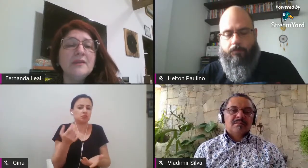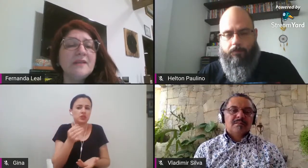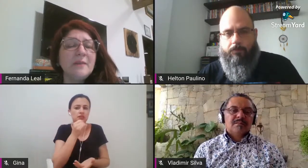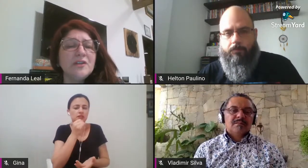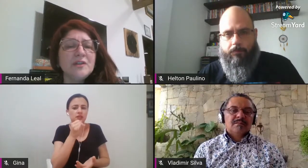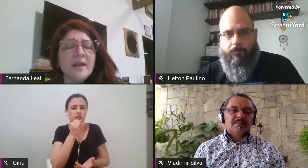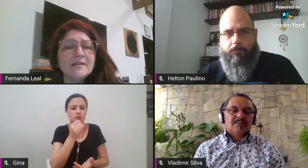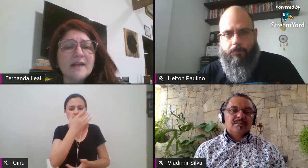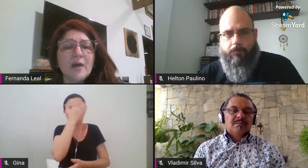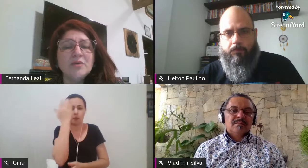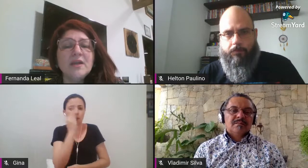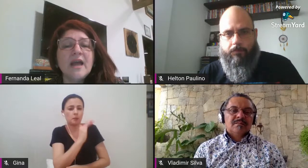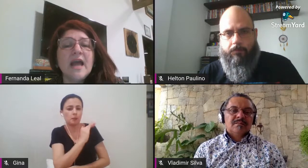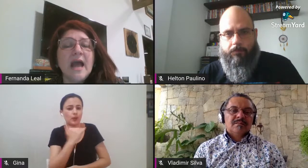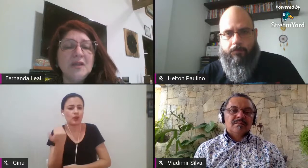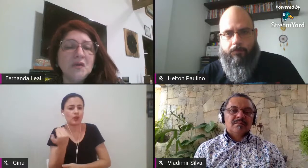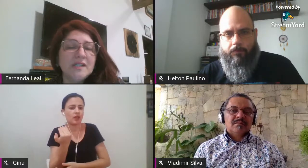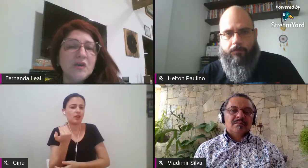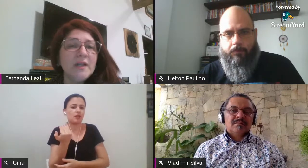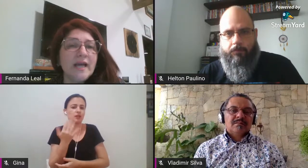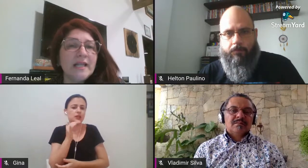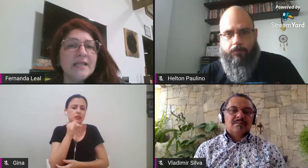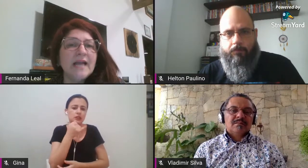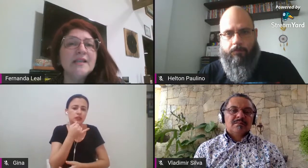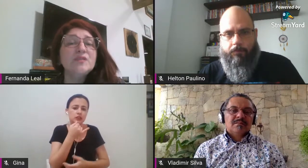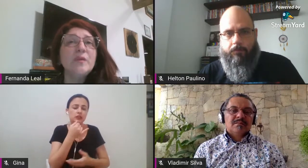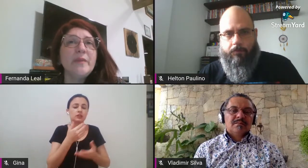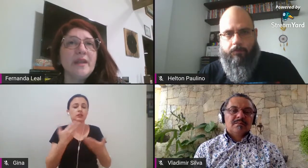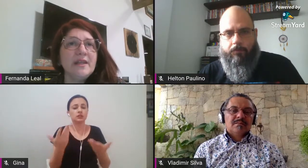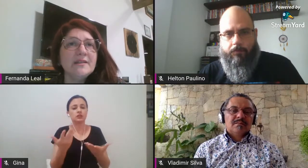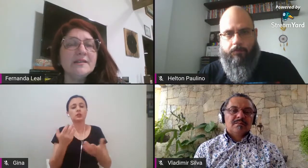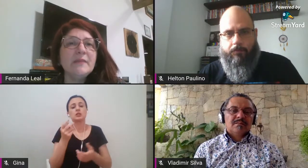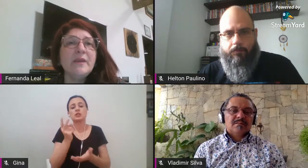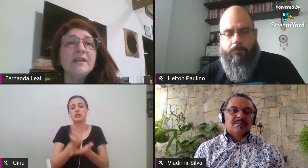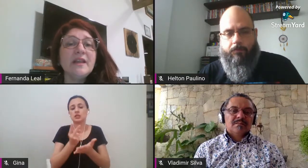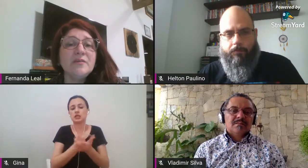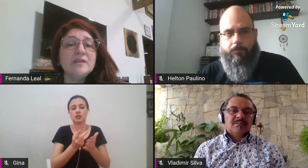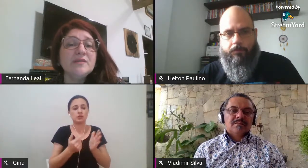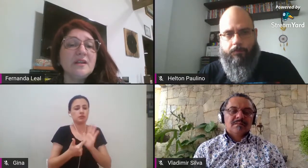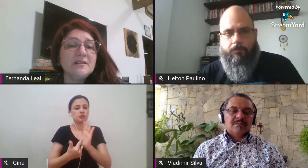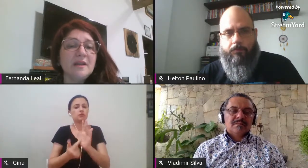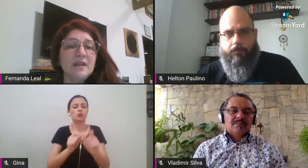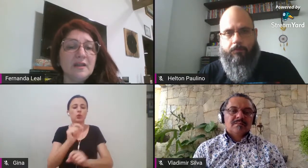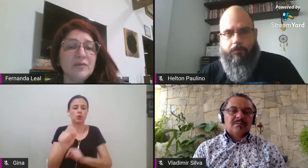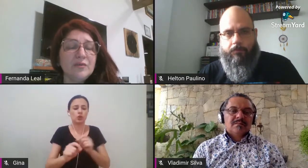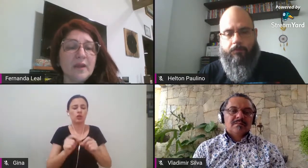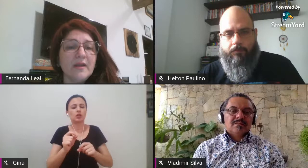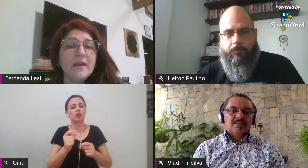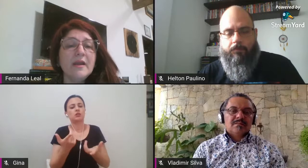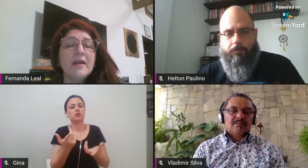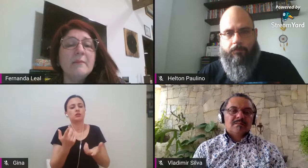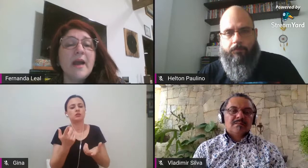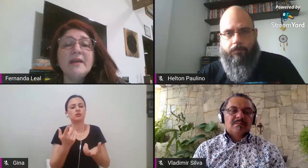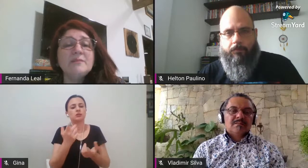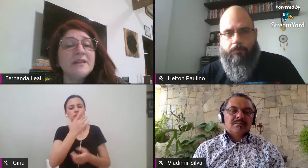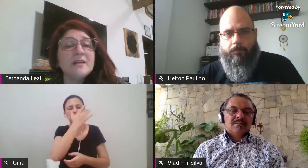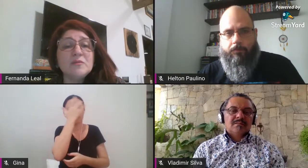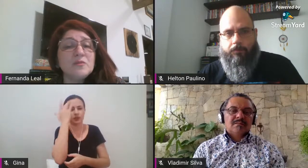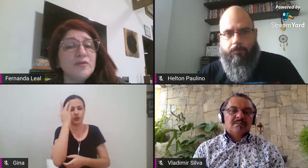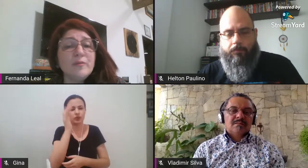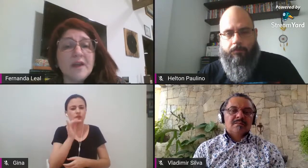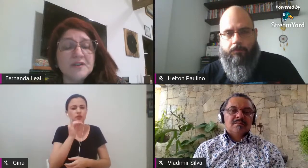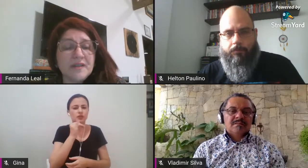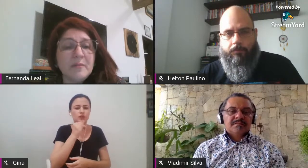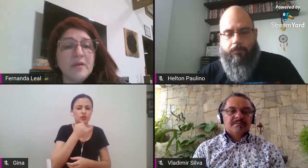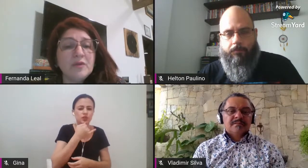Então também sempre a gente ressalta a nossa solidariedade às famílias que perderam seus entes queridos, né? Mas